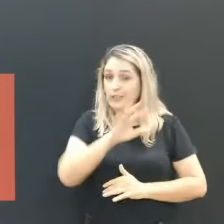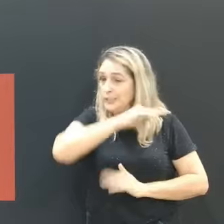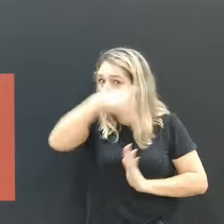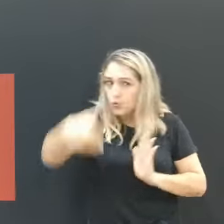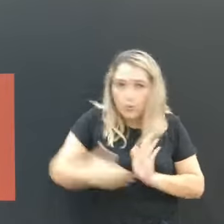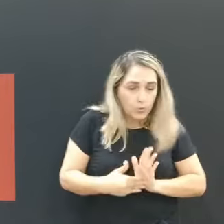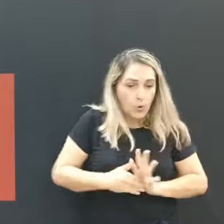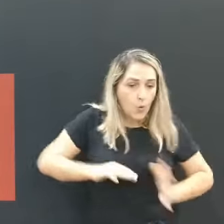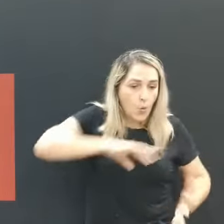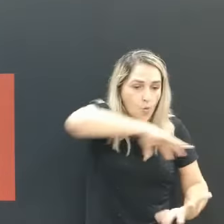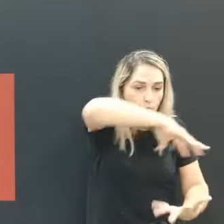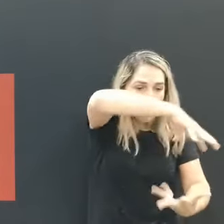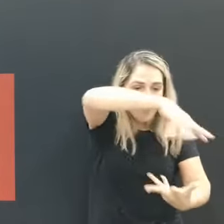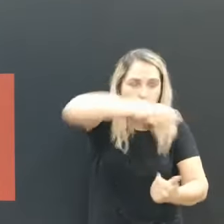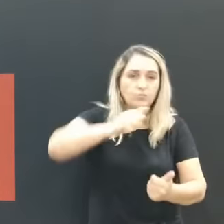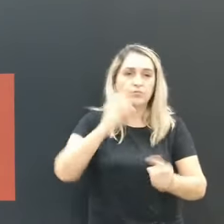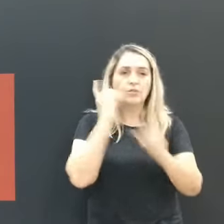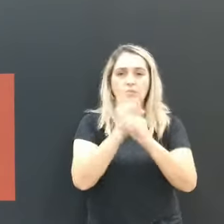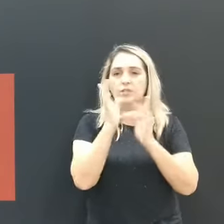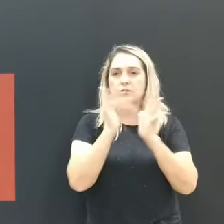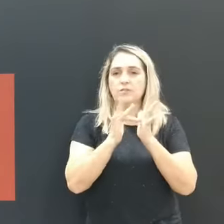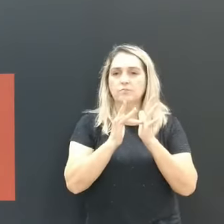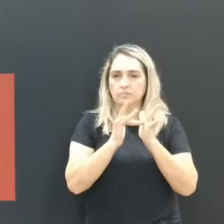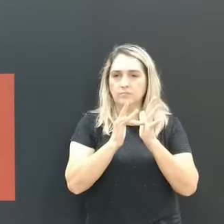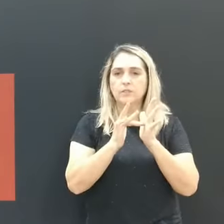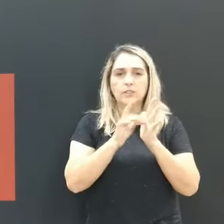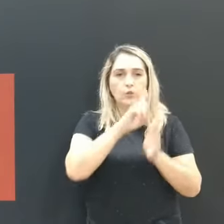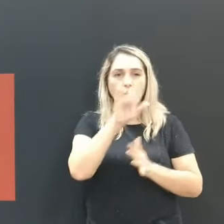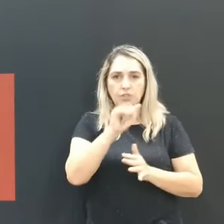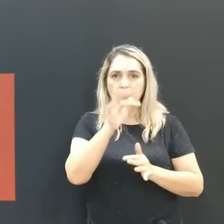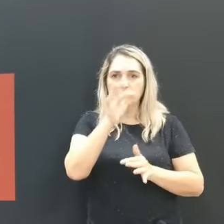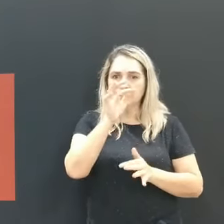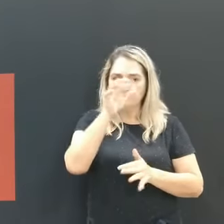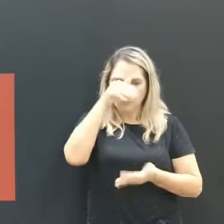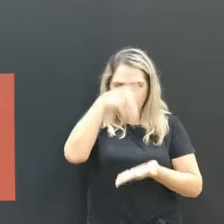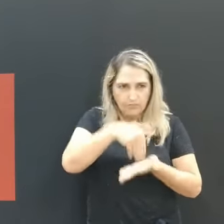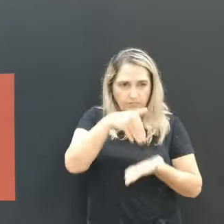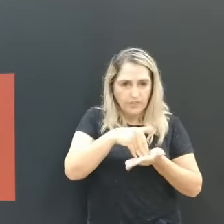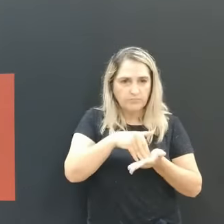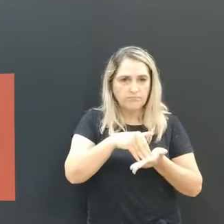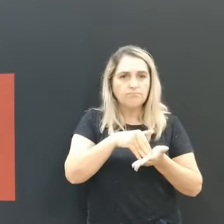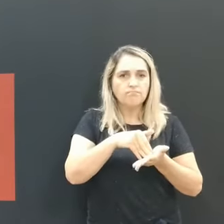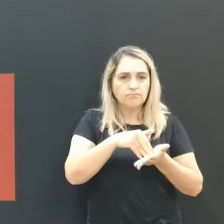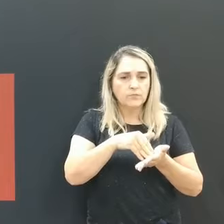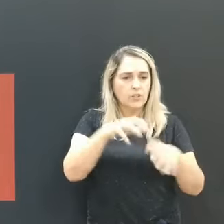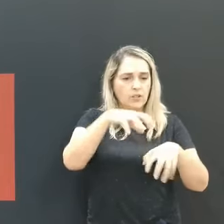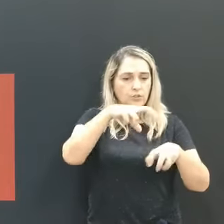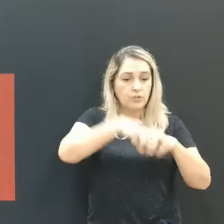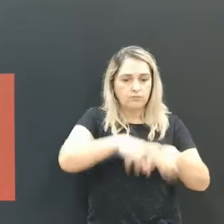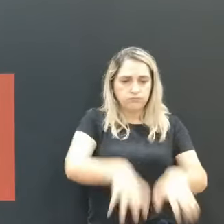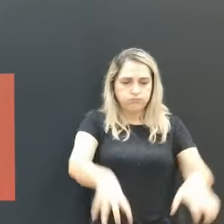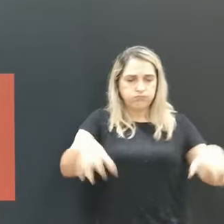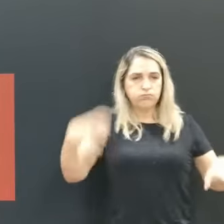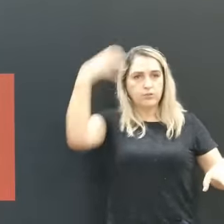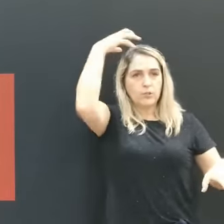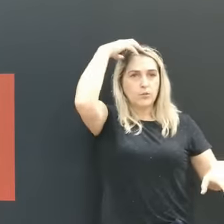com Jesus, né? No último dia em que todos no mundo, todas as pessoas do mundo estarão diante do Senhor, o